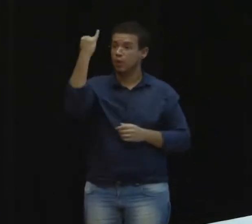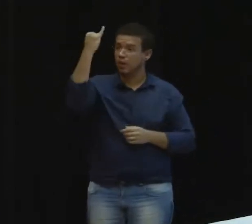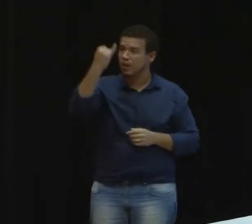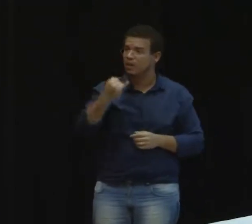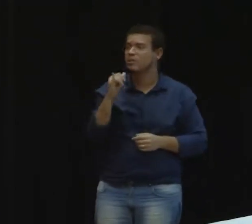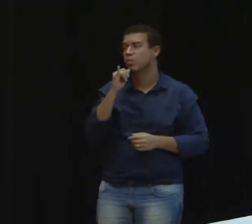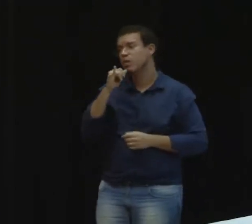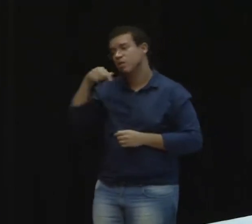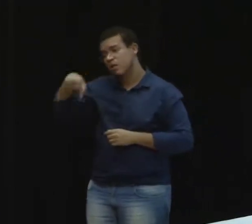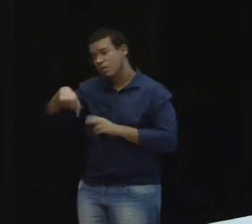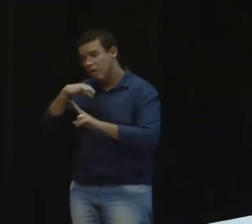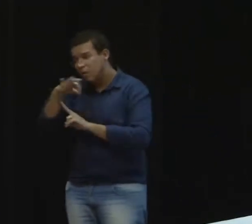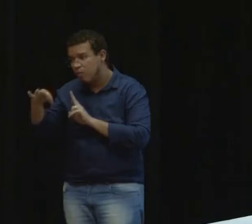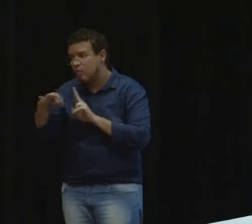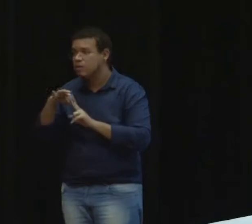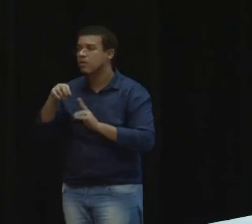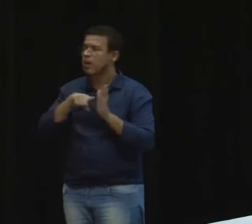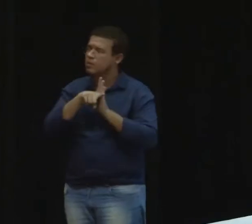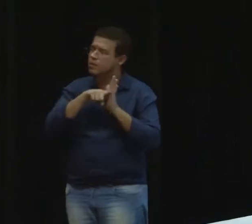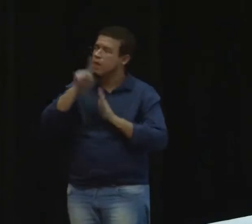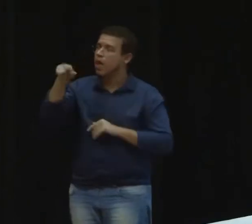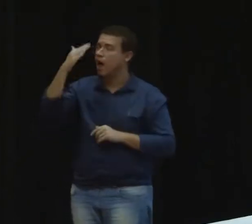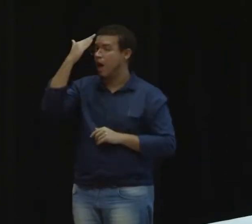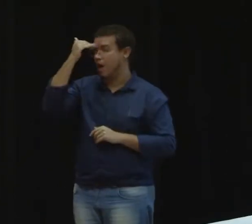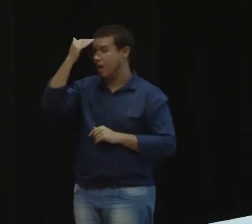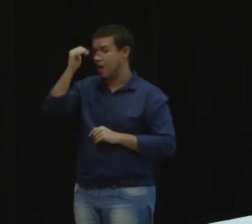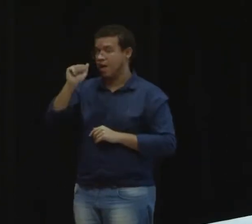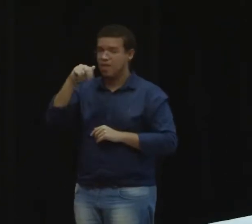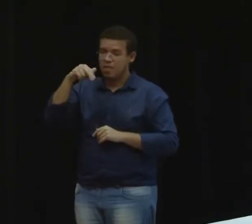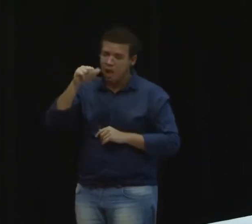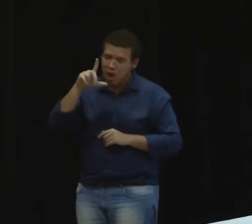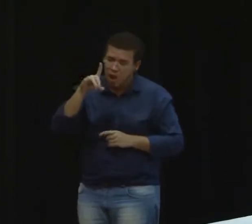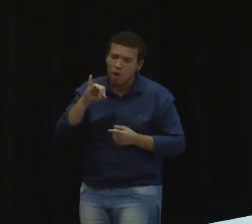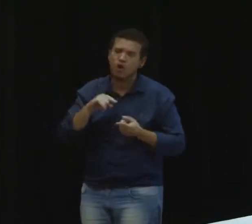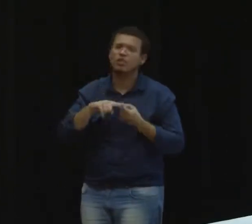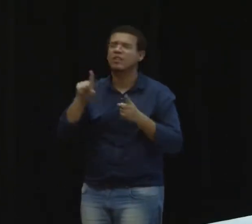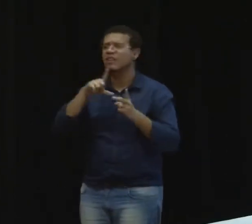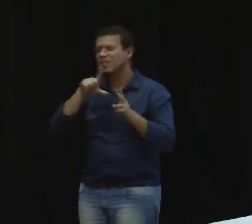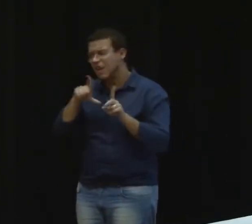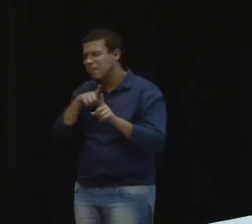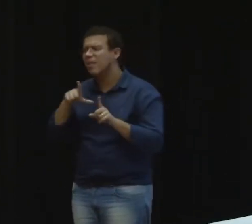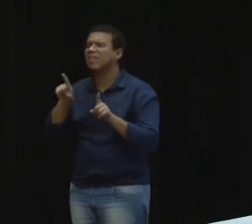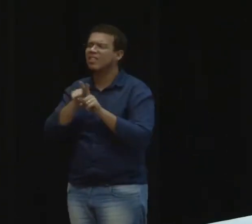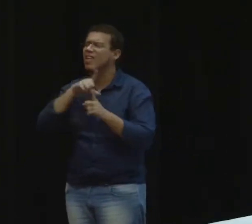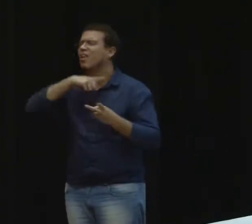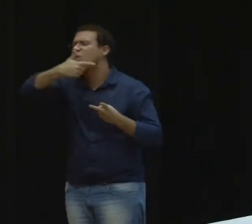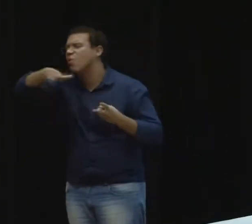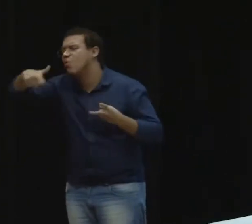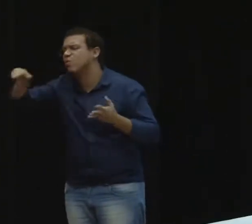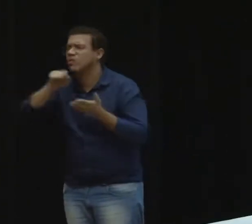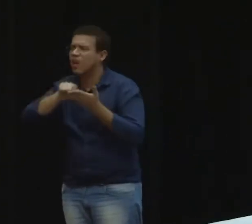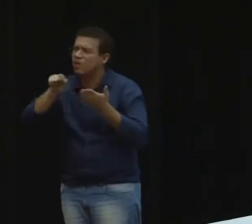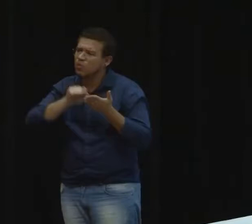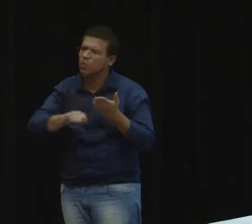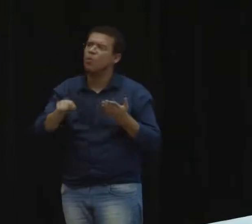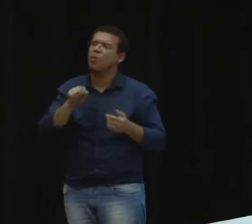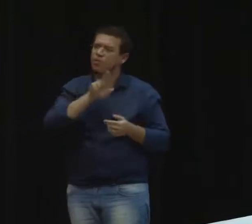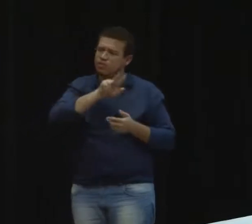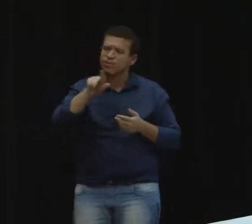autores que utilizam. Então, na UFSCar, a gente tem autores, também a Ana Cláudia